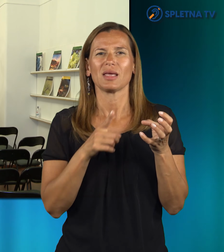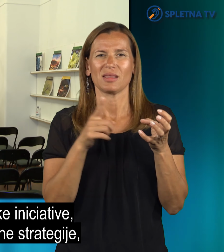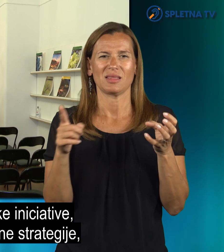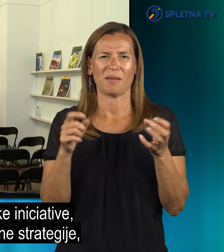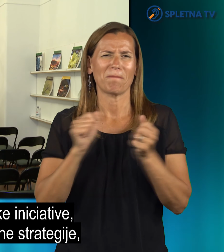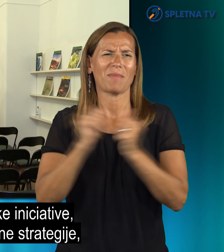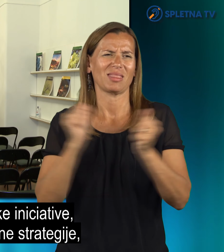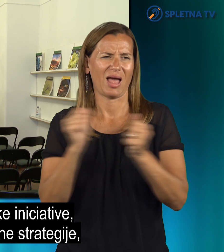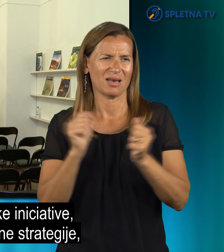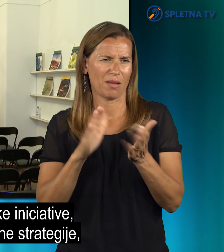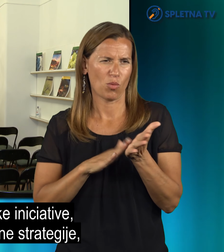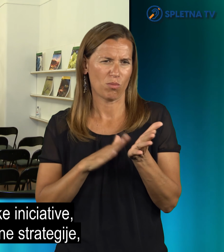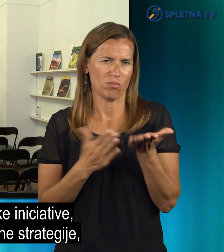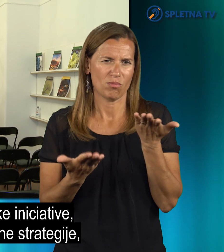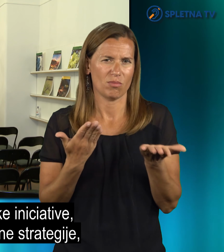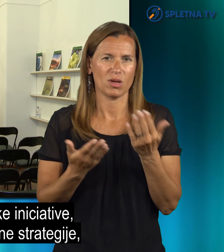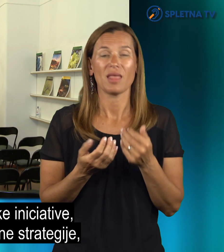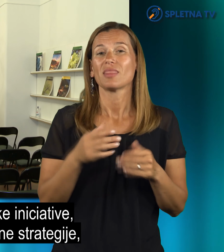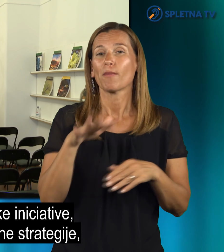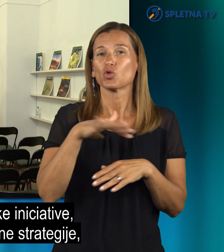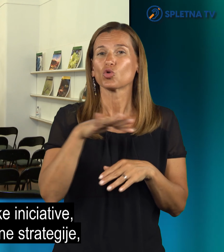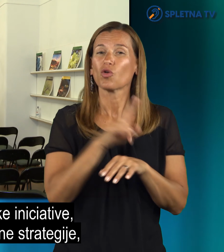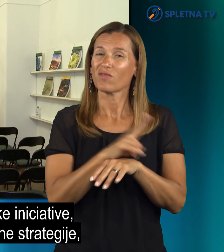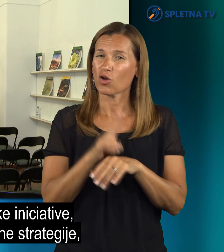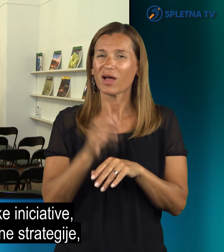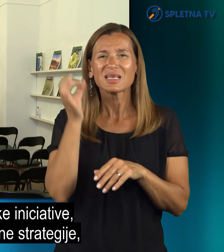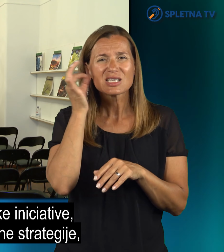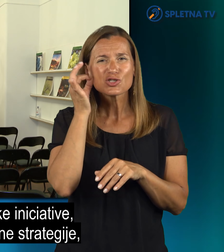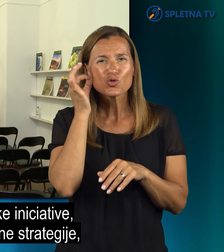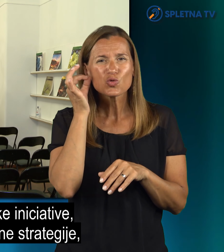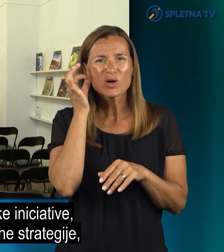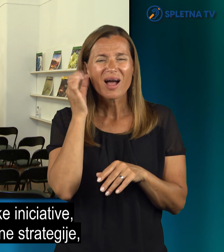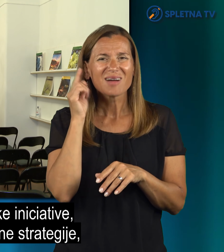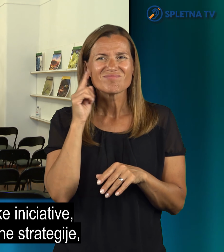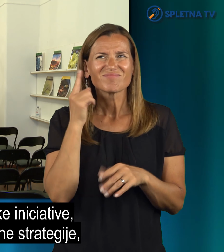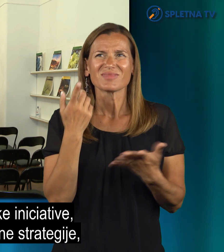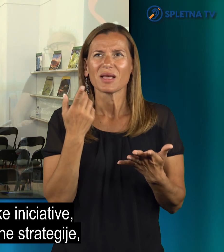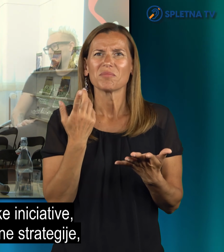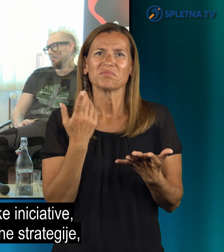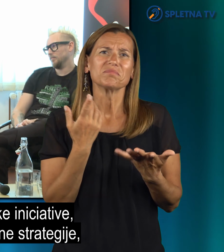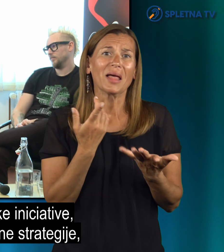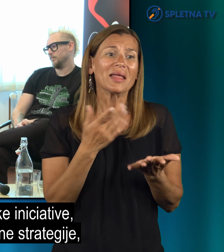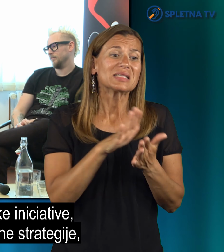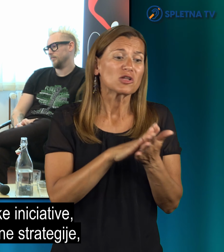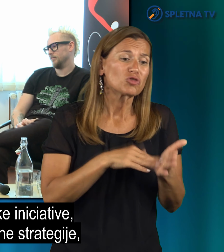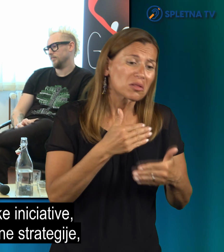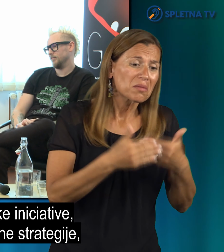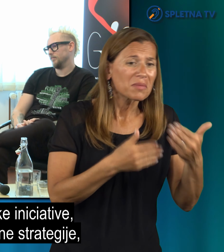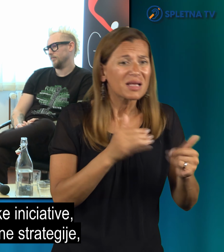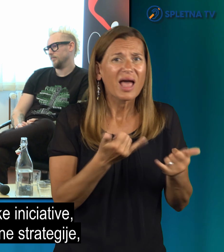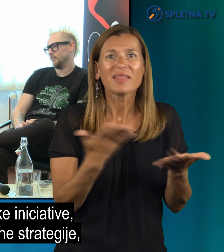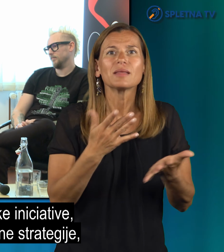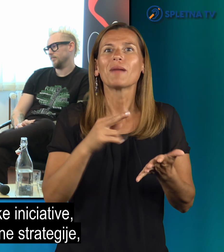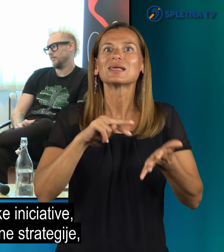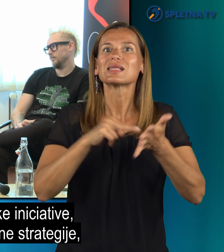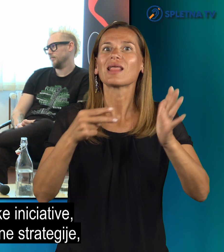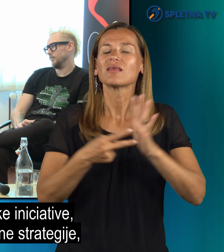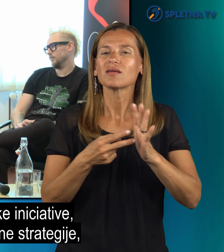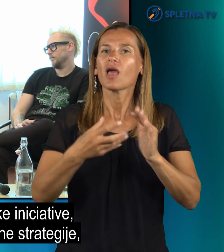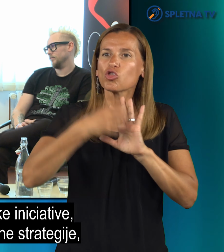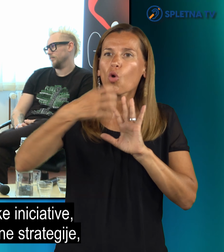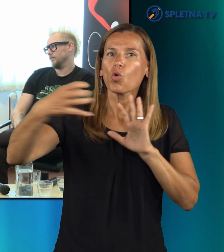in tako dalje, da je res na področju varovanja sluha res v bistvu ni bilo narejene so bile neke iniciative, ni pa